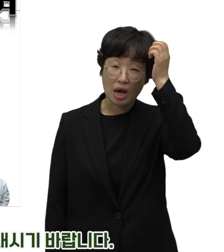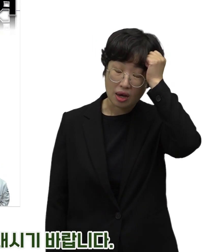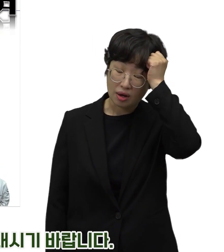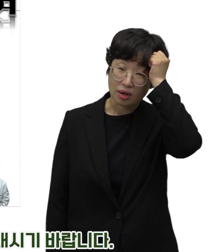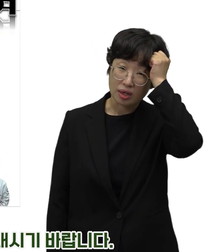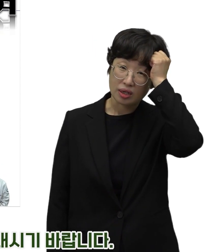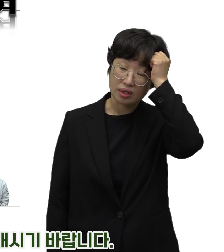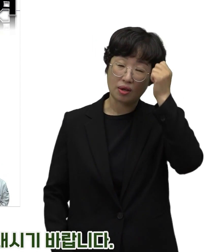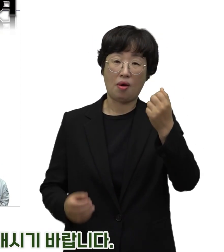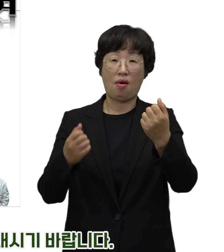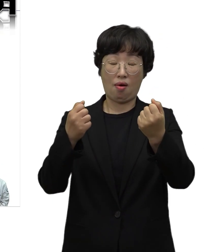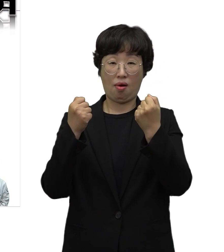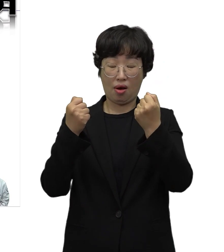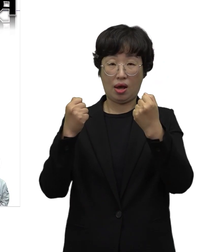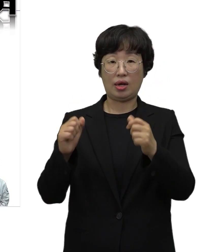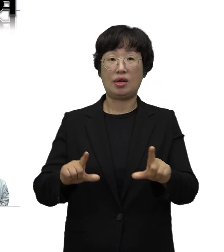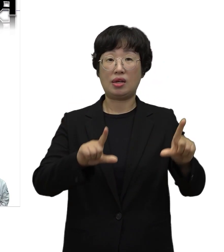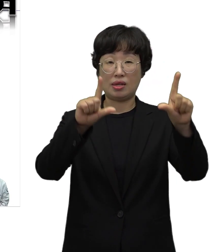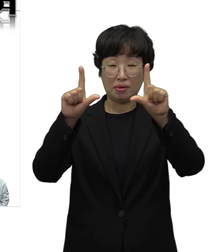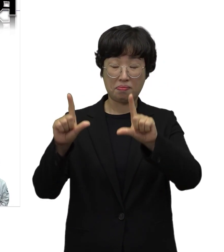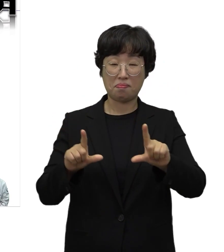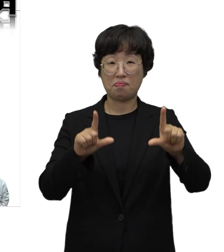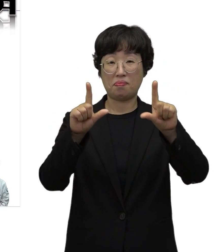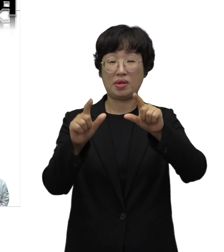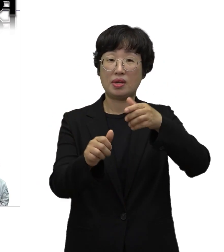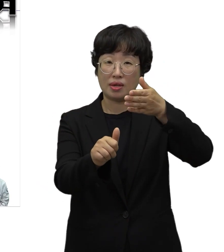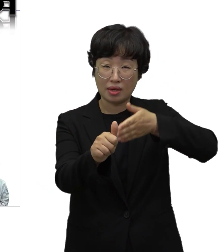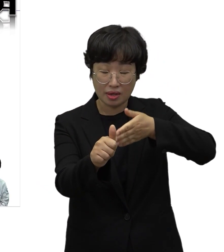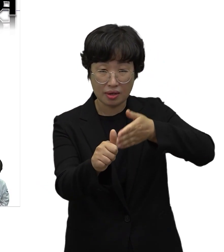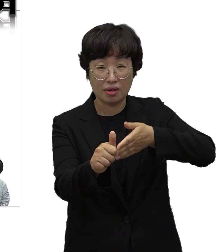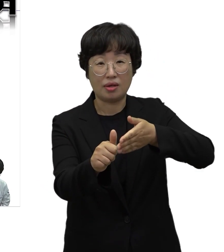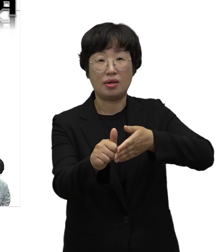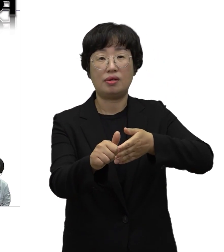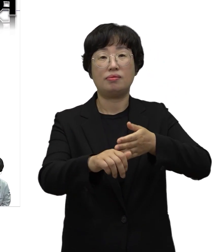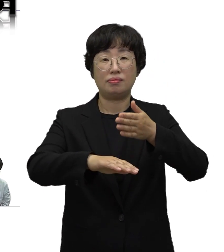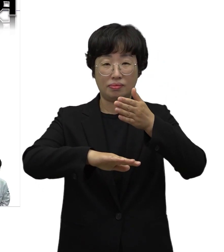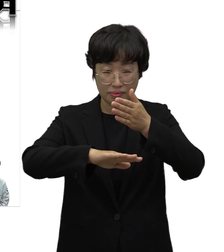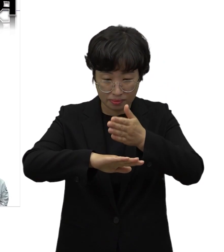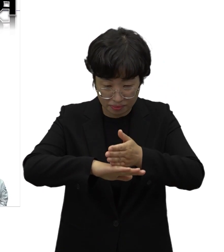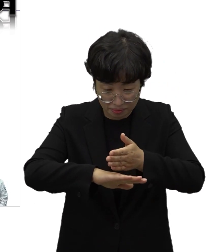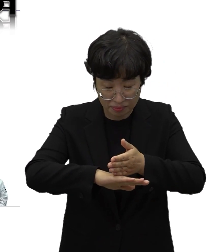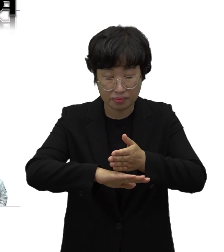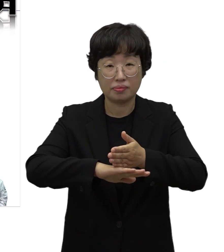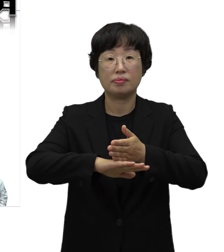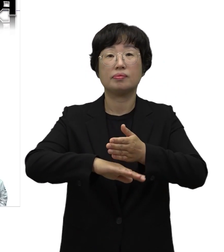활력 있는 날들을 보내시기 바랍니다. 경청해 주셔서 고맙습니다. 안녕히 계세요.